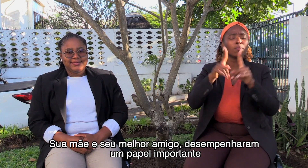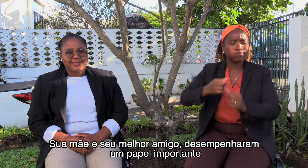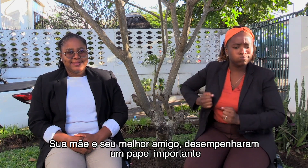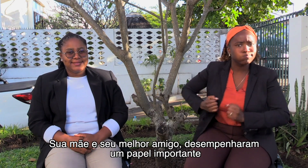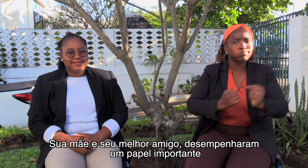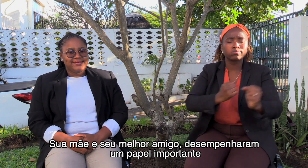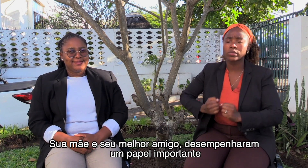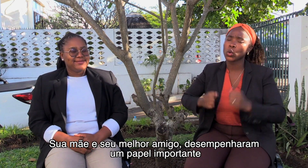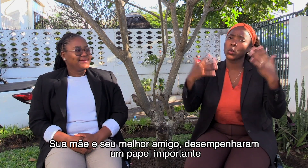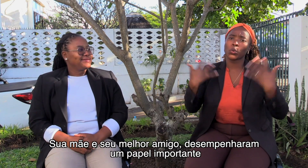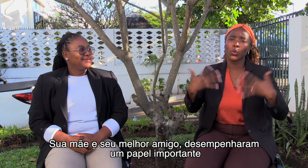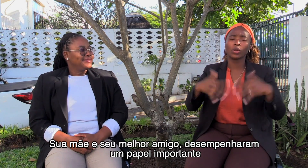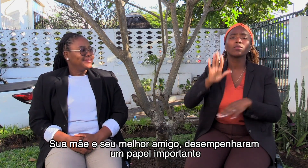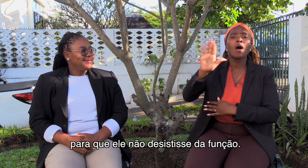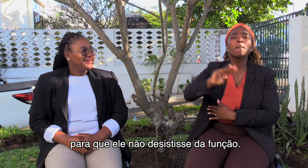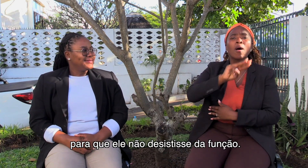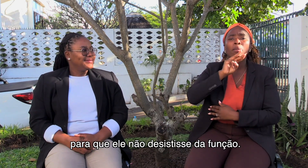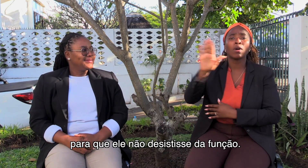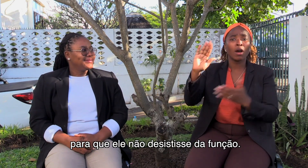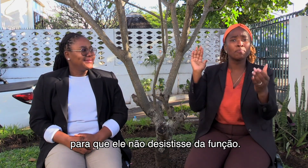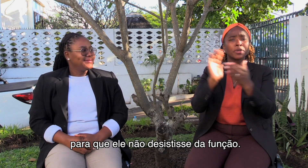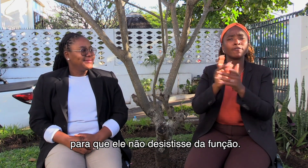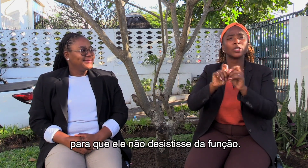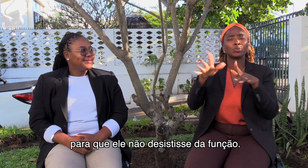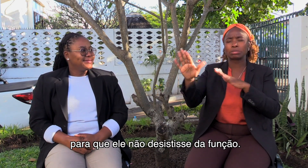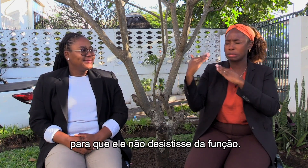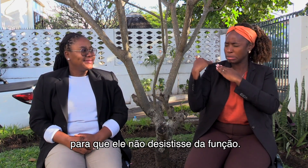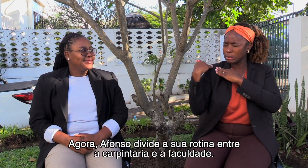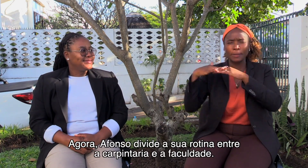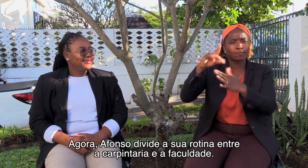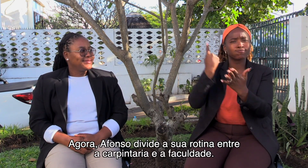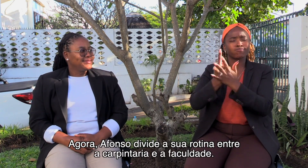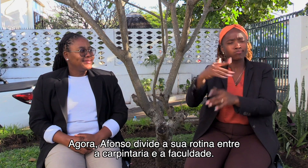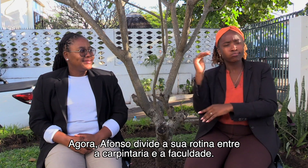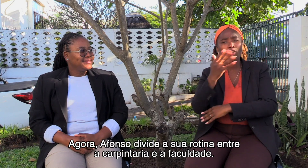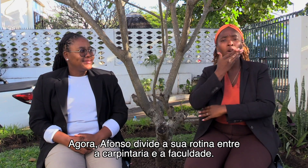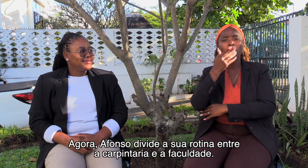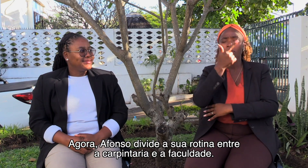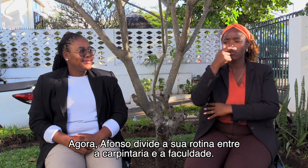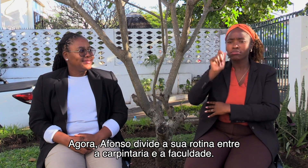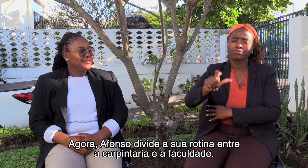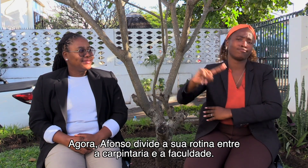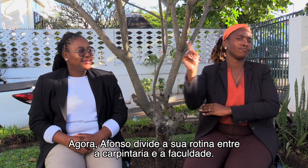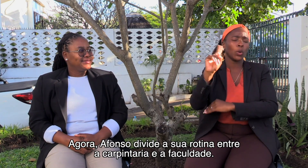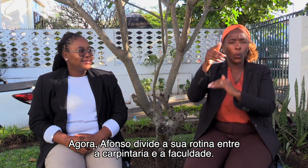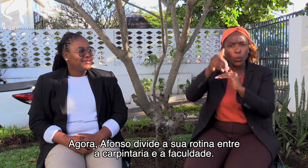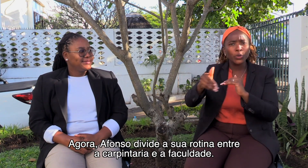amigo desempenharam um papel importante para que ele não desistisse da sua função. Agora, Afonso divide a sua rotina entre a carpintaria